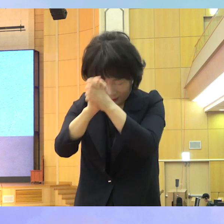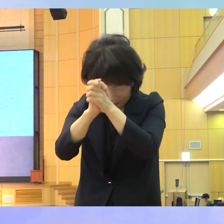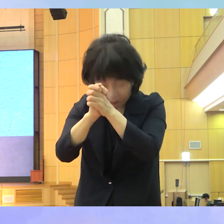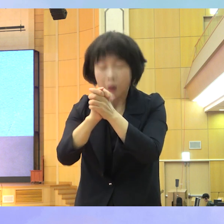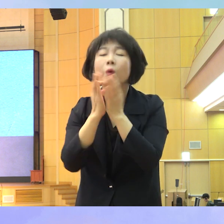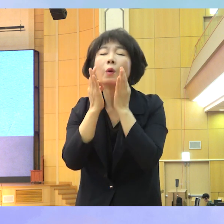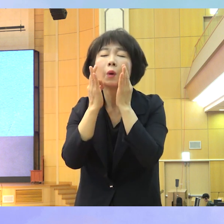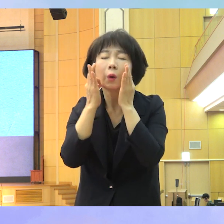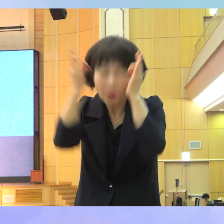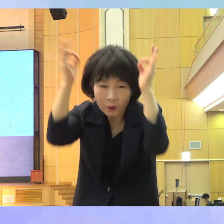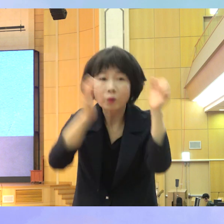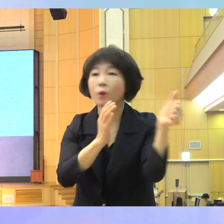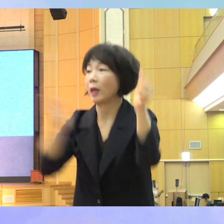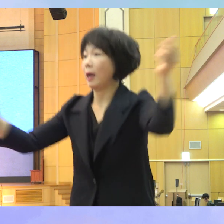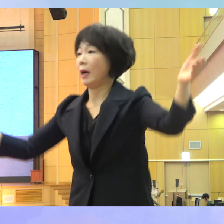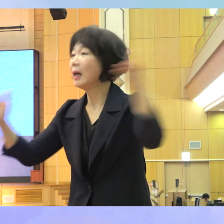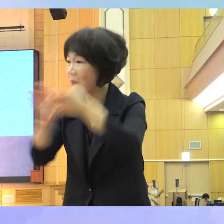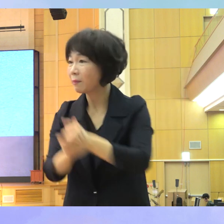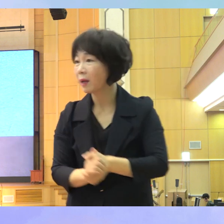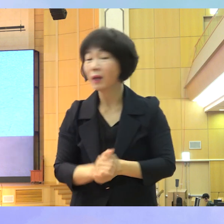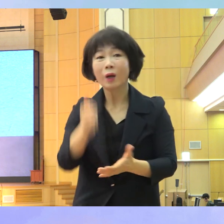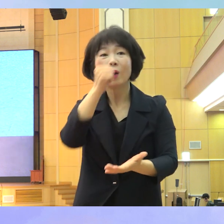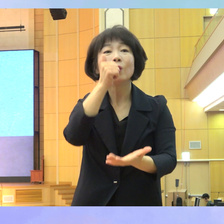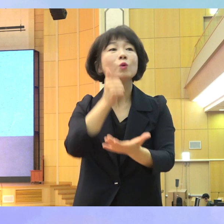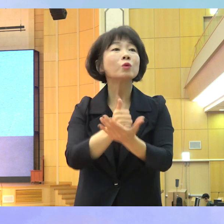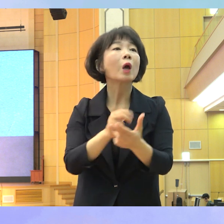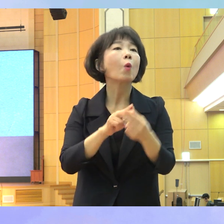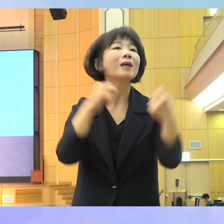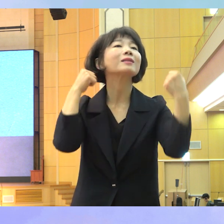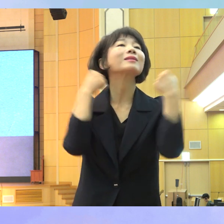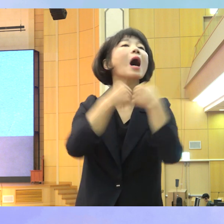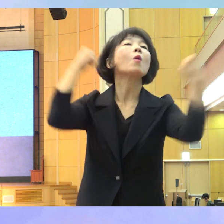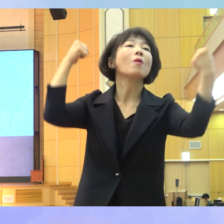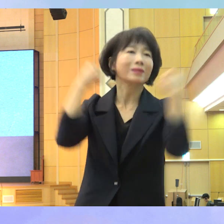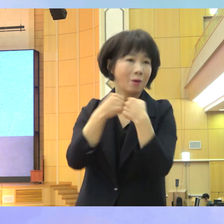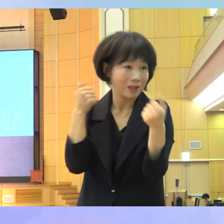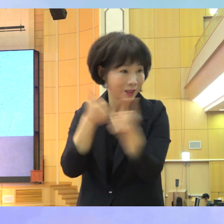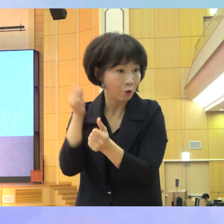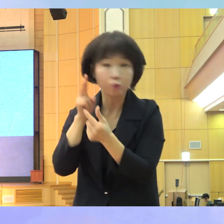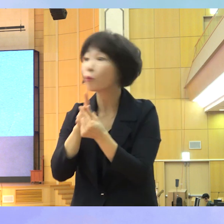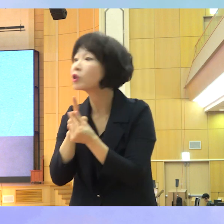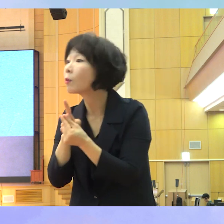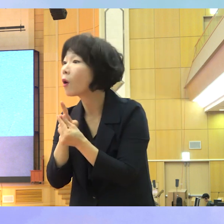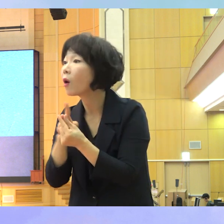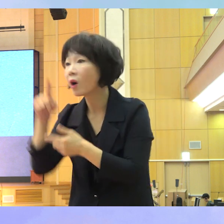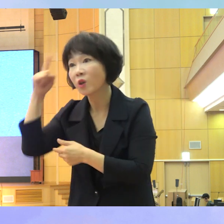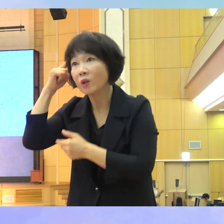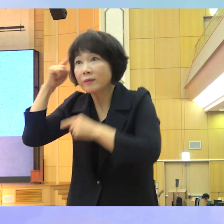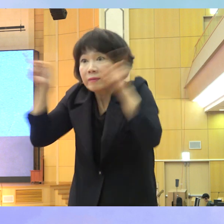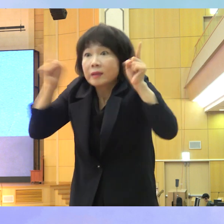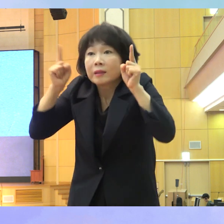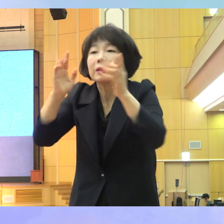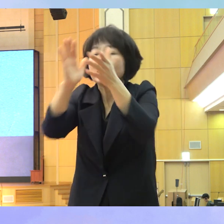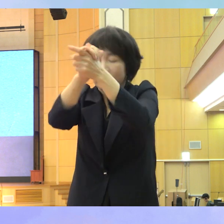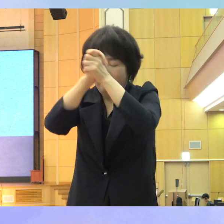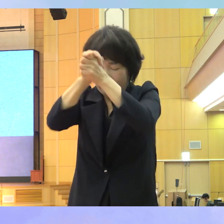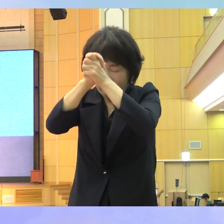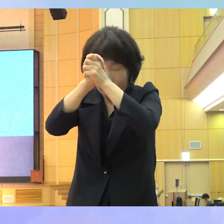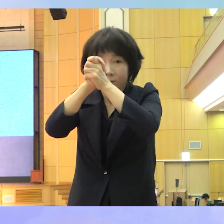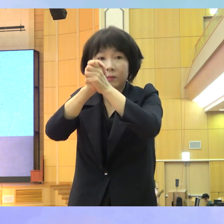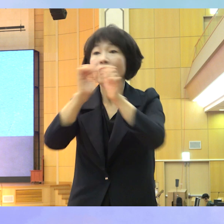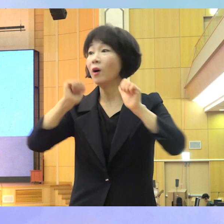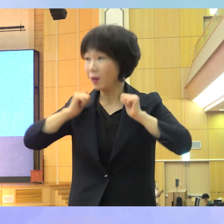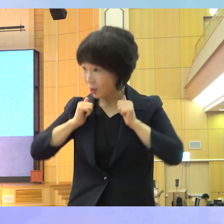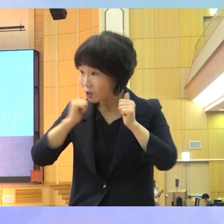명하셨다. 그러니까 여러분, 하나님의 주도 아래 있지만 구원의 과정은 우리의 노력도 필요해요, 안